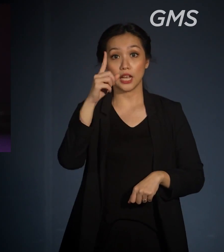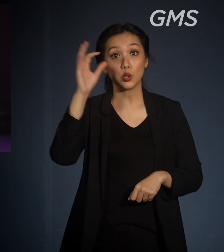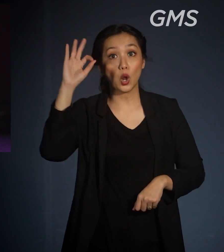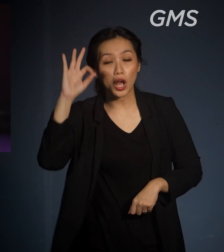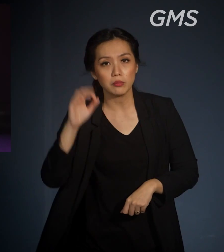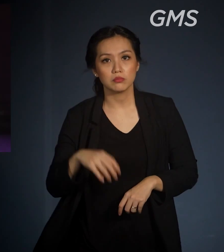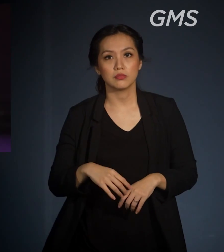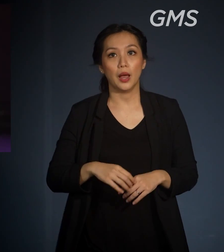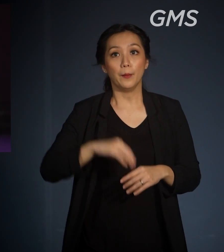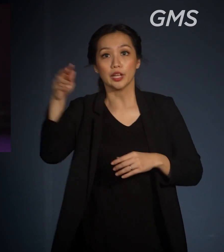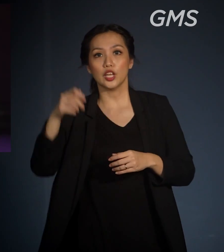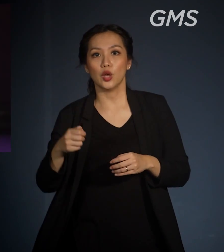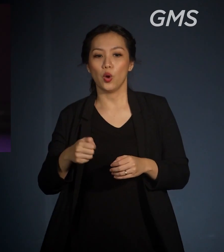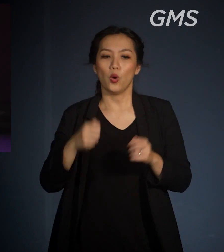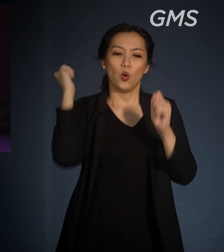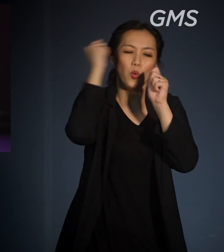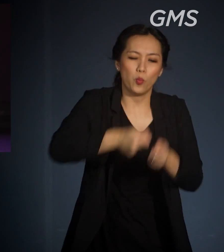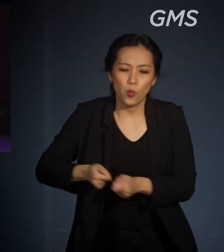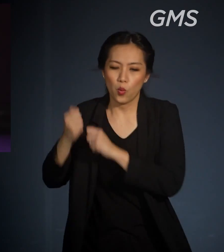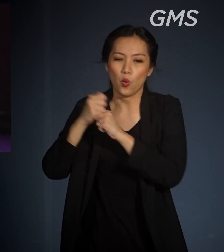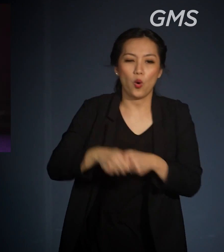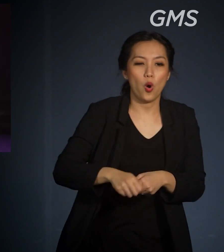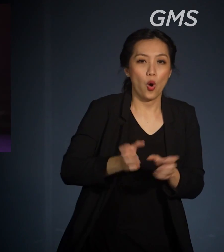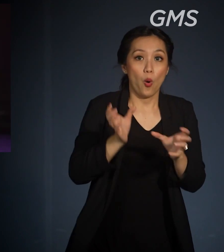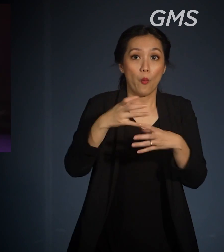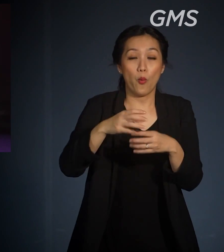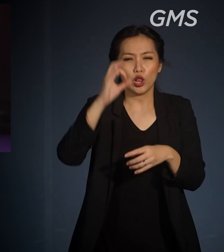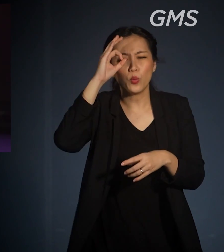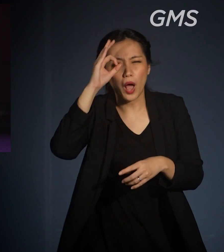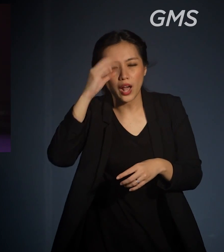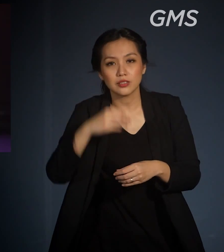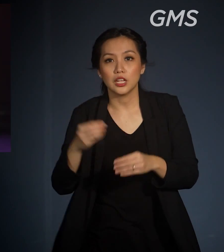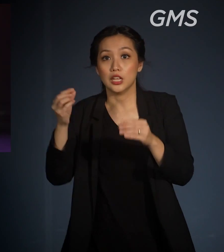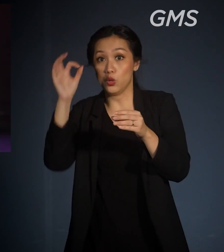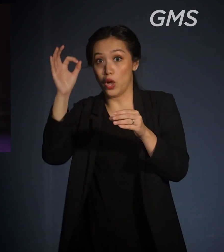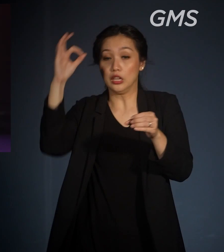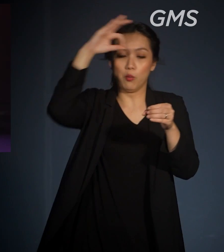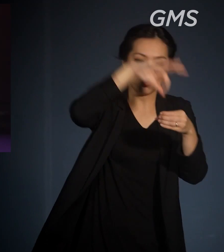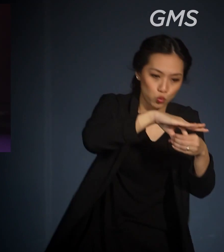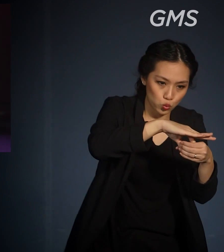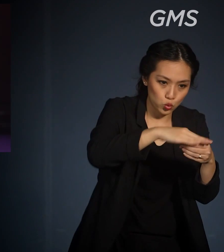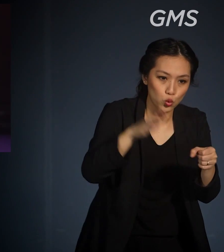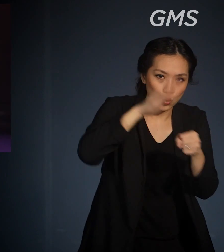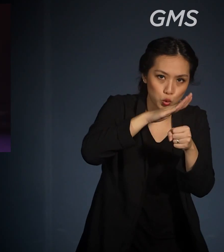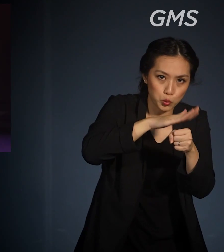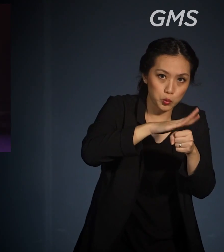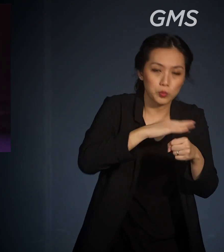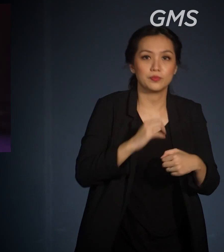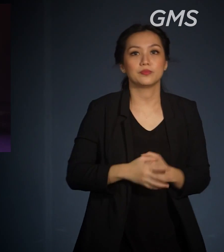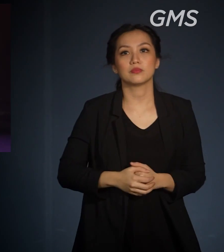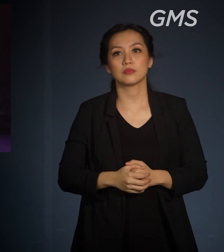lubang, ketika tuannya itu mengadakan perhitungan, ternyata, Bapak Ibu,